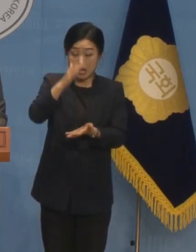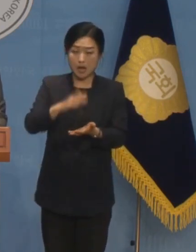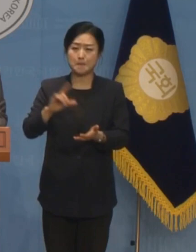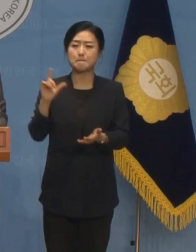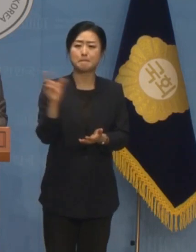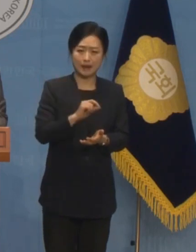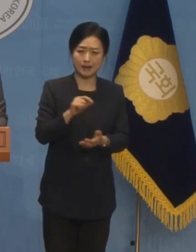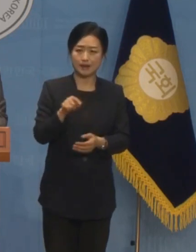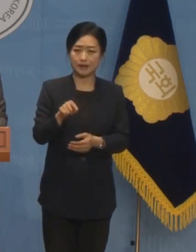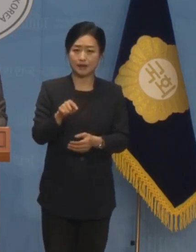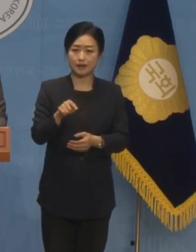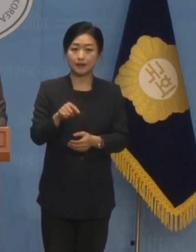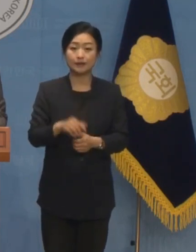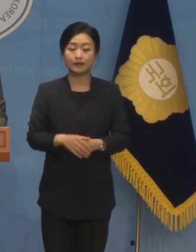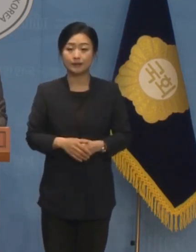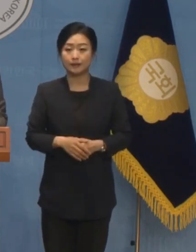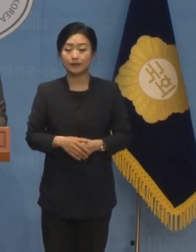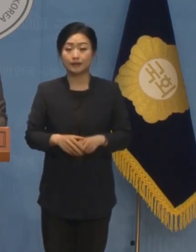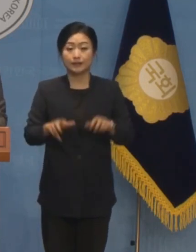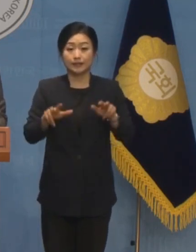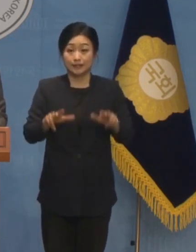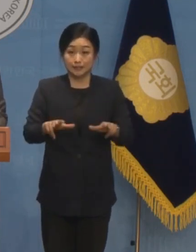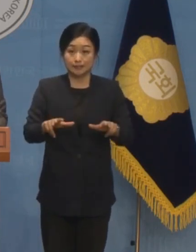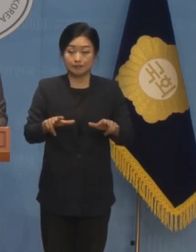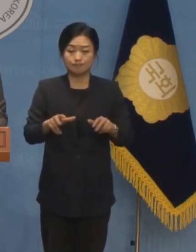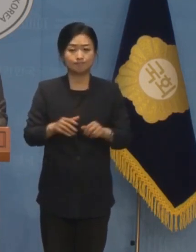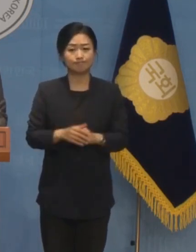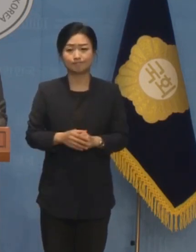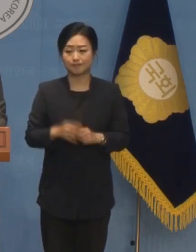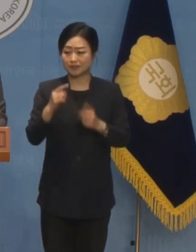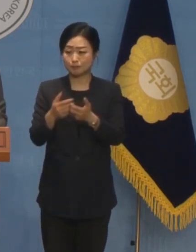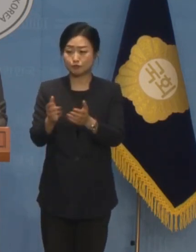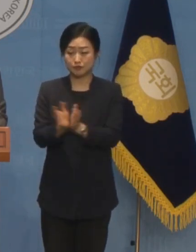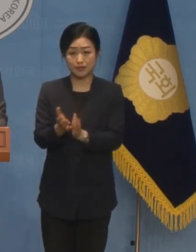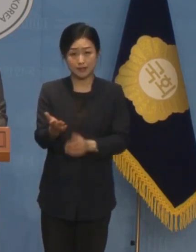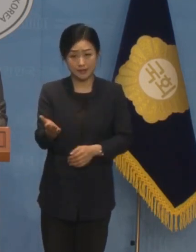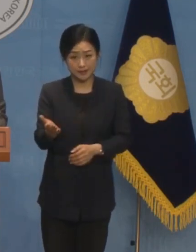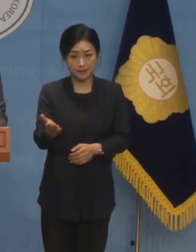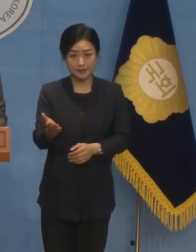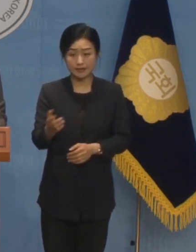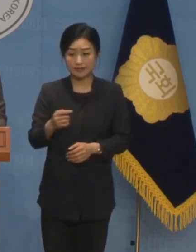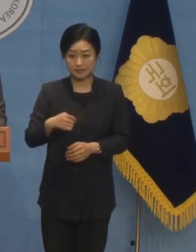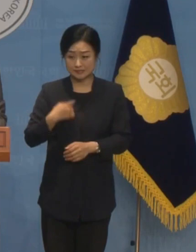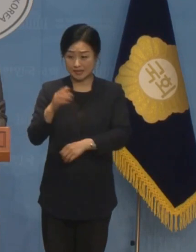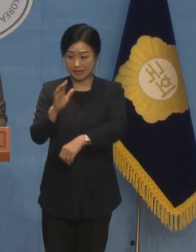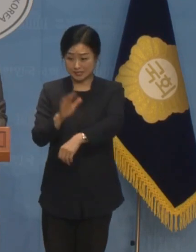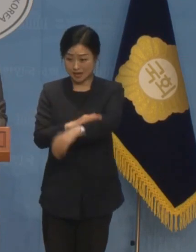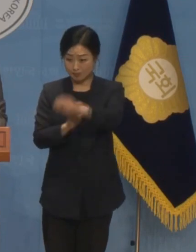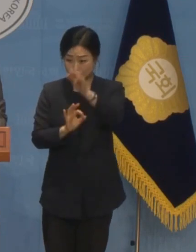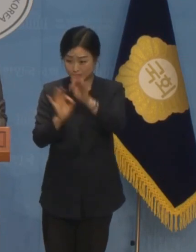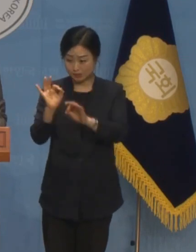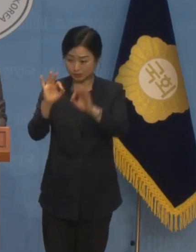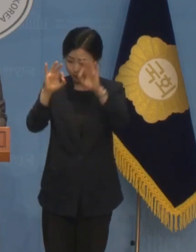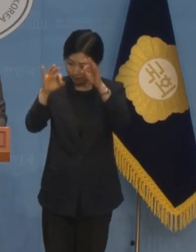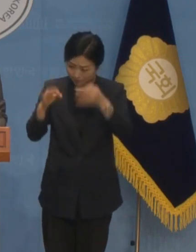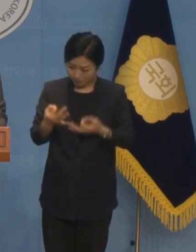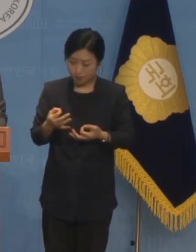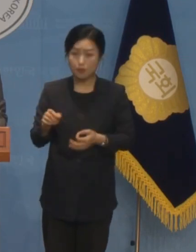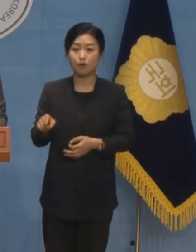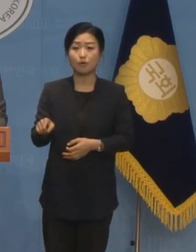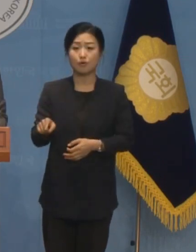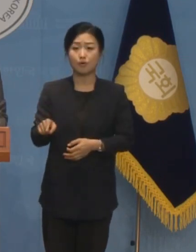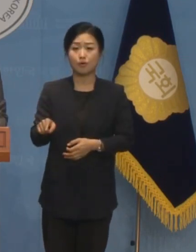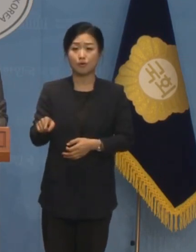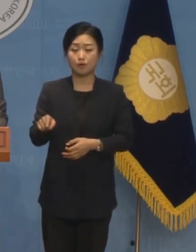빨리 가고 있는 것입니다. 이제 더는 더불어민주당이 자신들의 과오를 뒤돌아보고 정부의